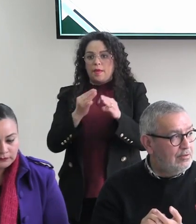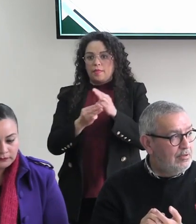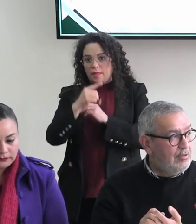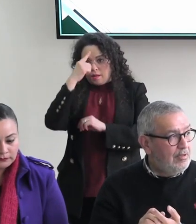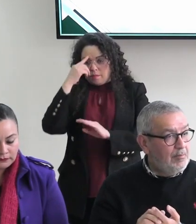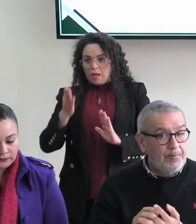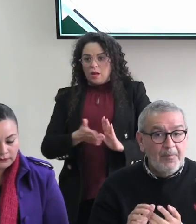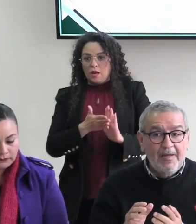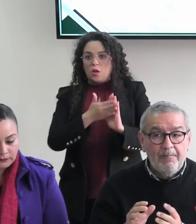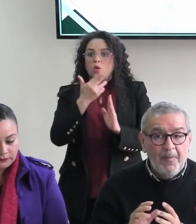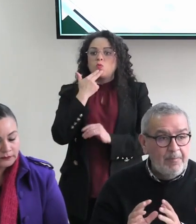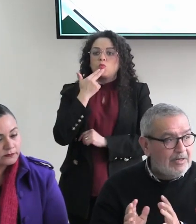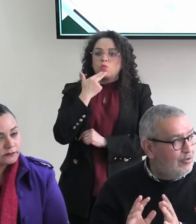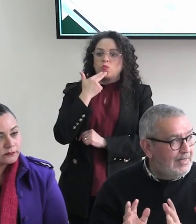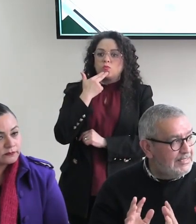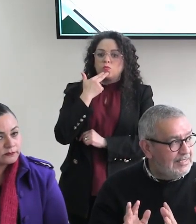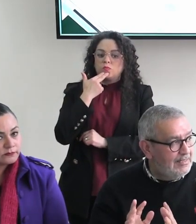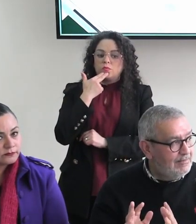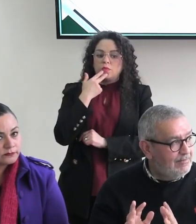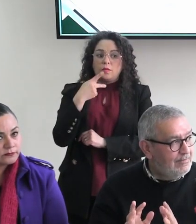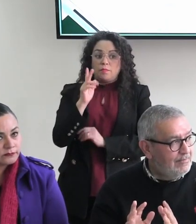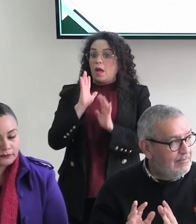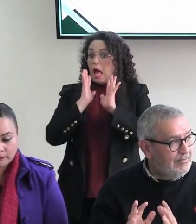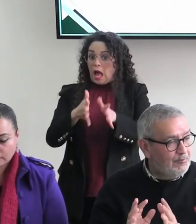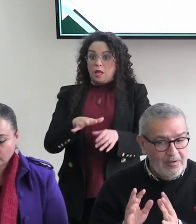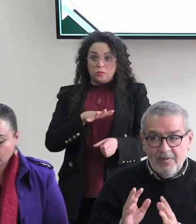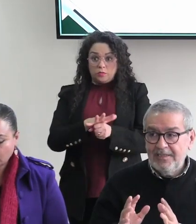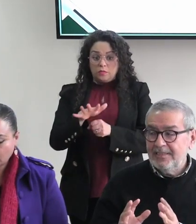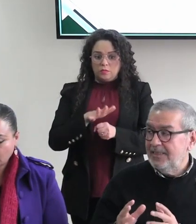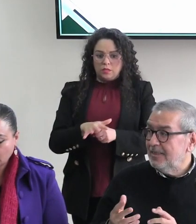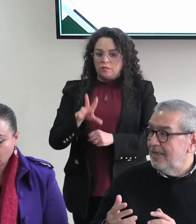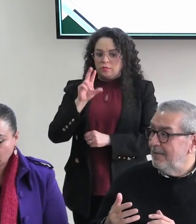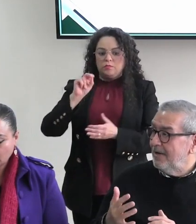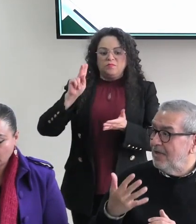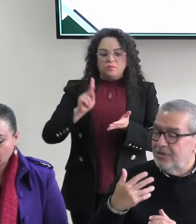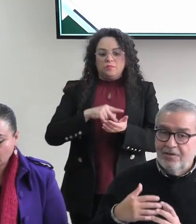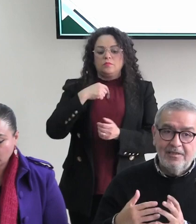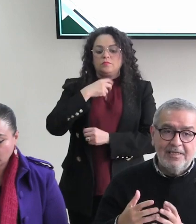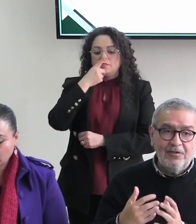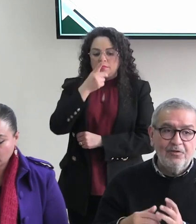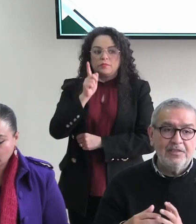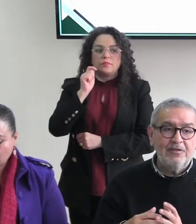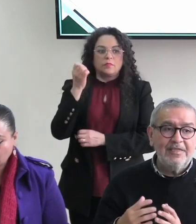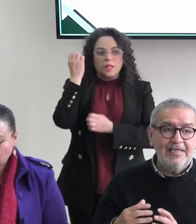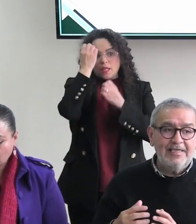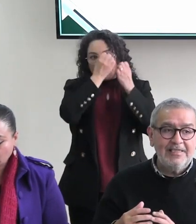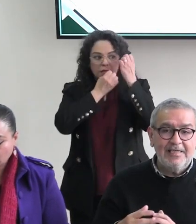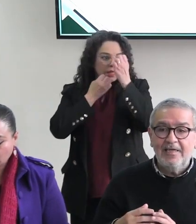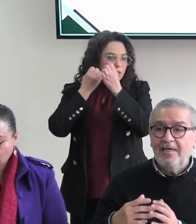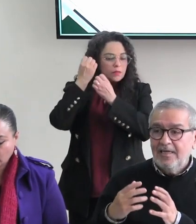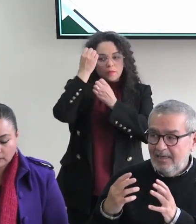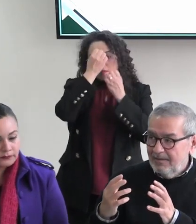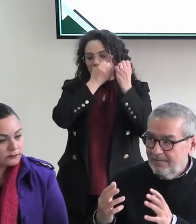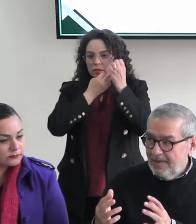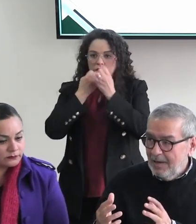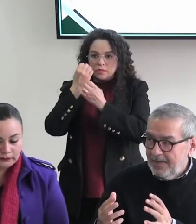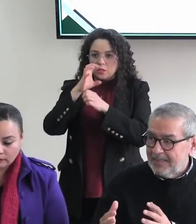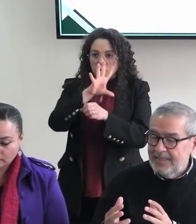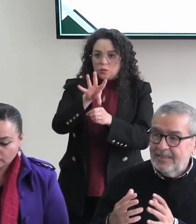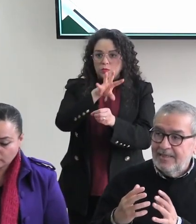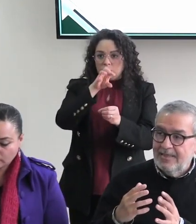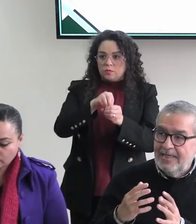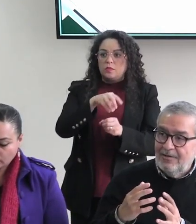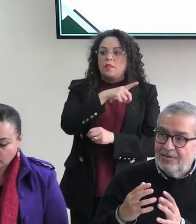construcción. Pero no basta, vuelvo a insistir, la evaluación de todo esto tiene que ser